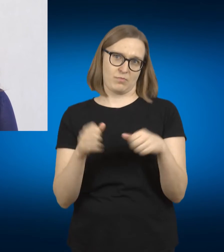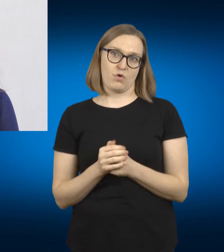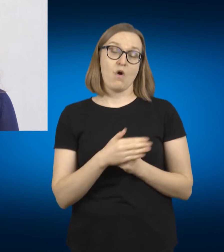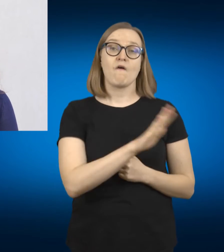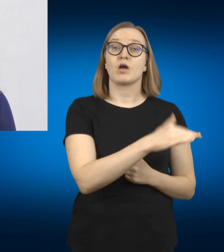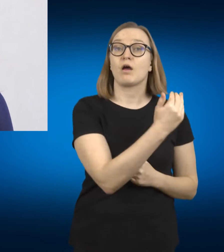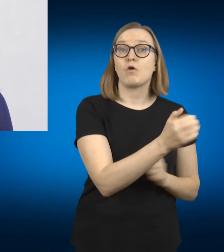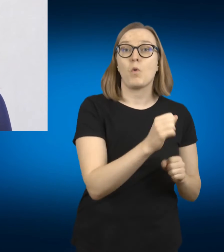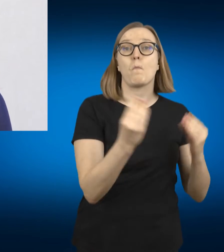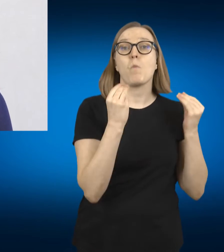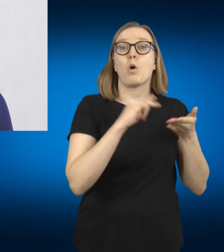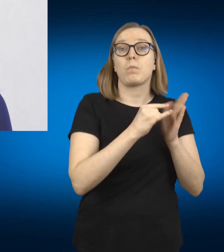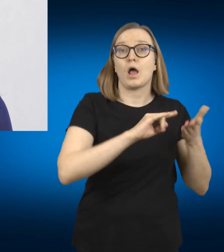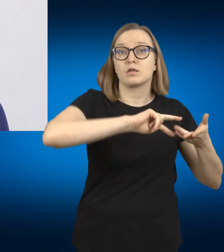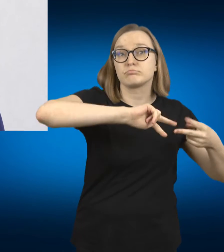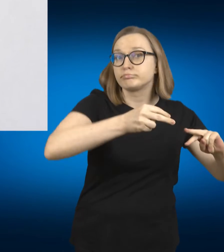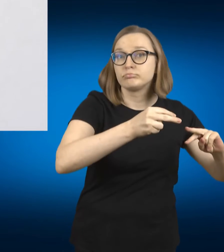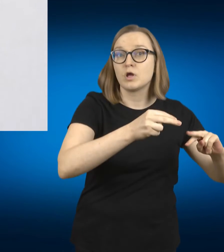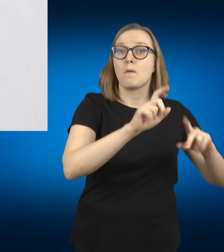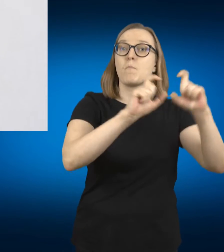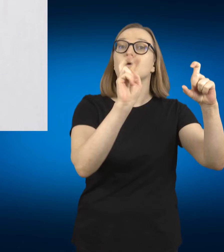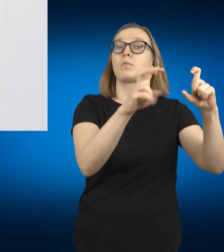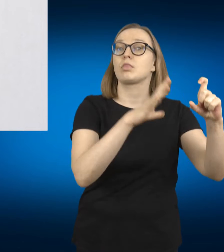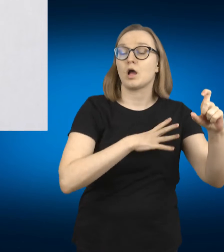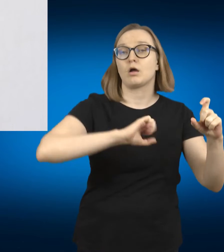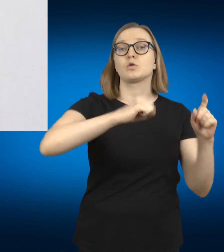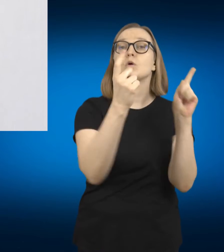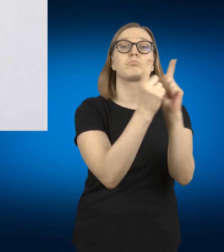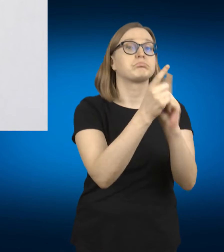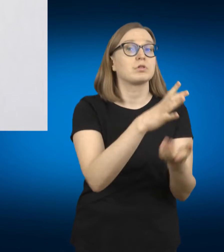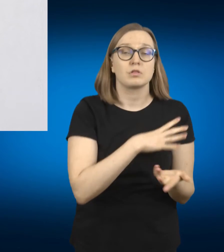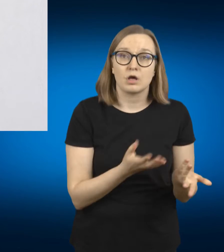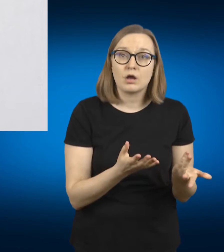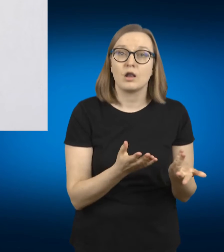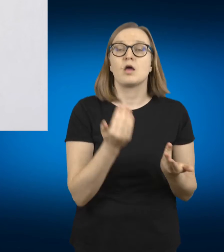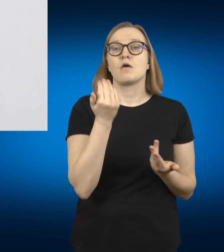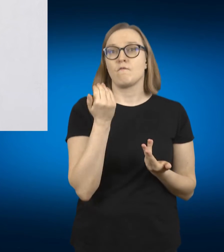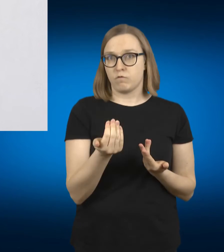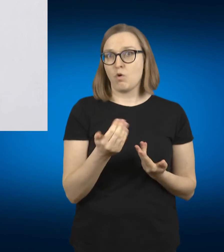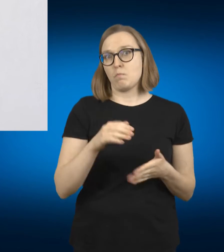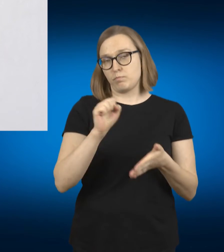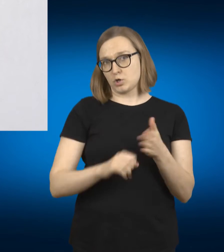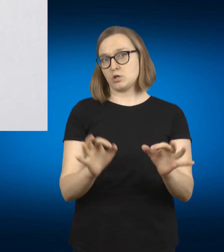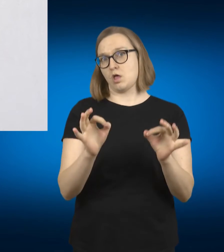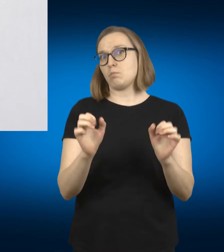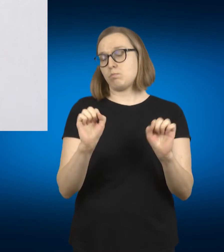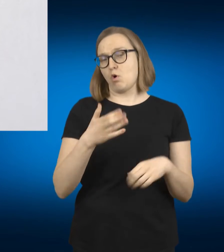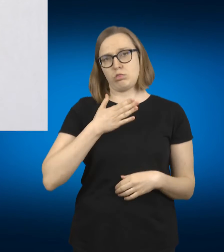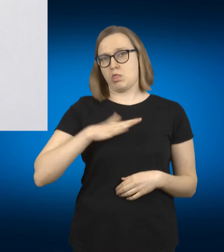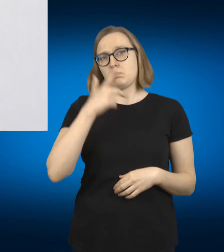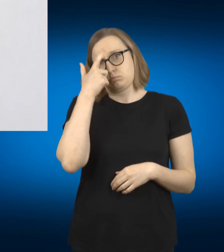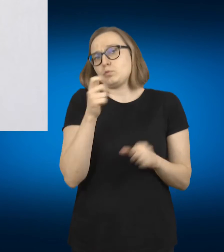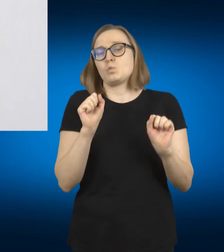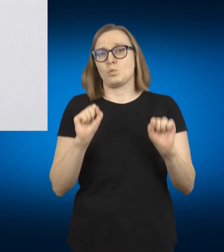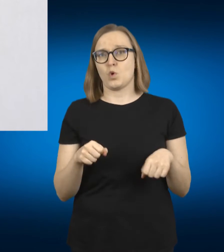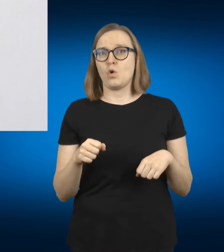pasikeitė mokymos planas, jie negali eiti į ugdymo įstaigą, negali susitikti su draugais. Tai yra pakankama priežastis būti nepatenkintam,